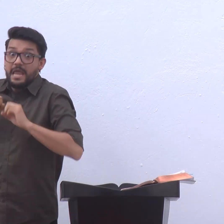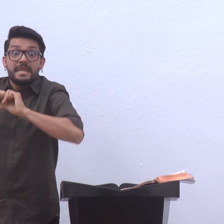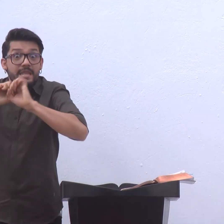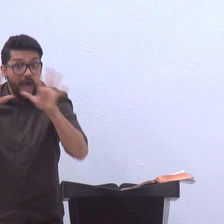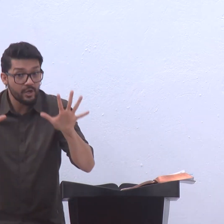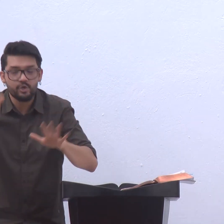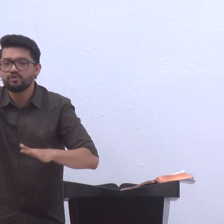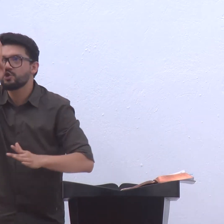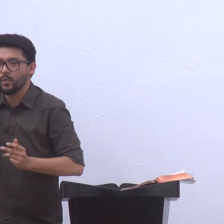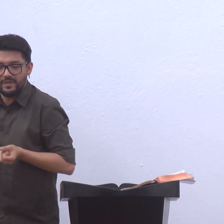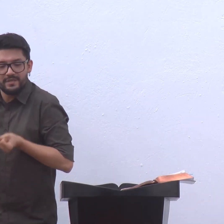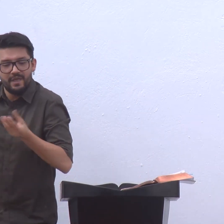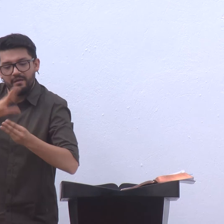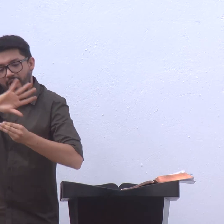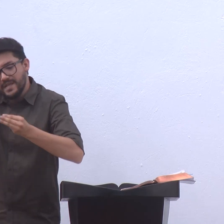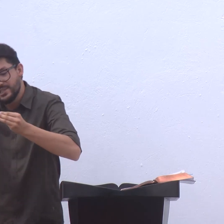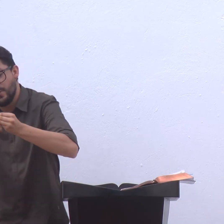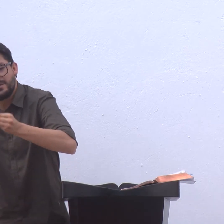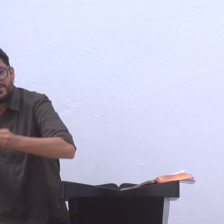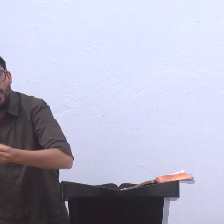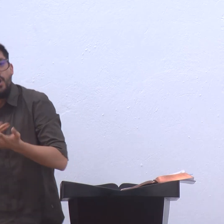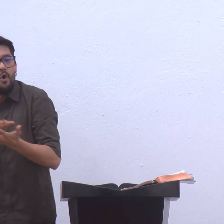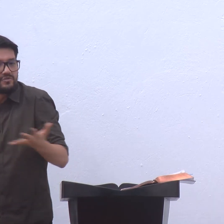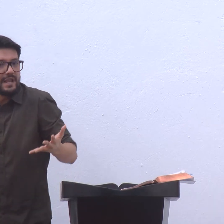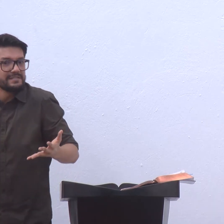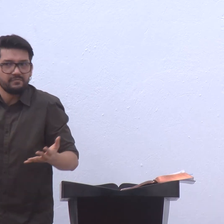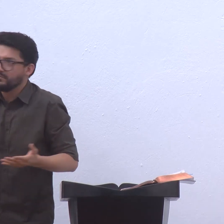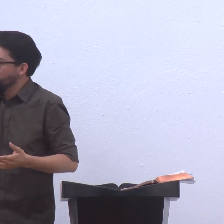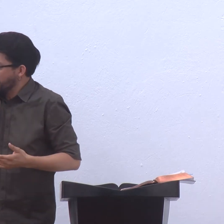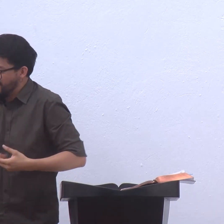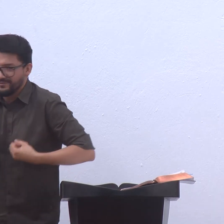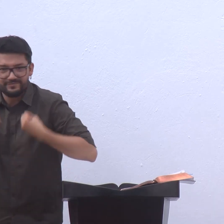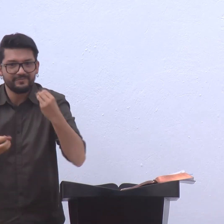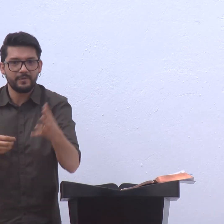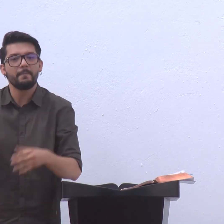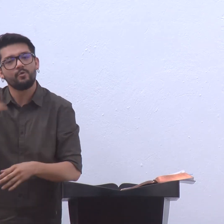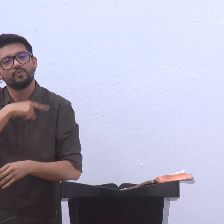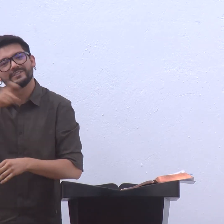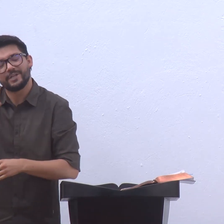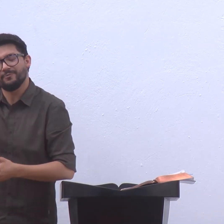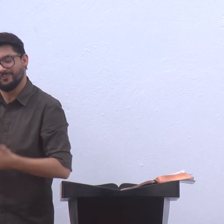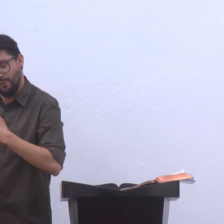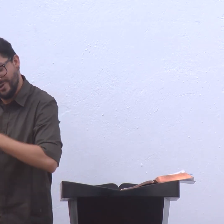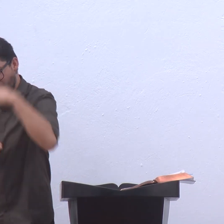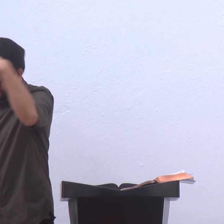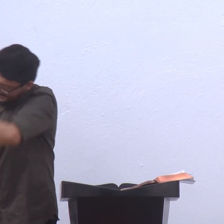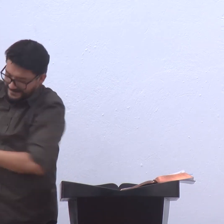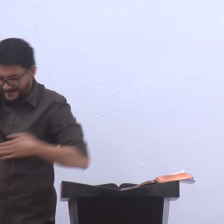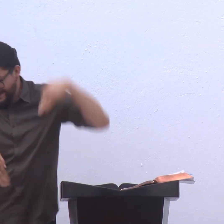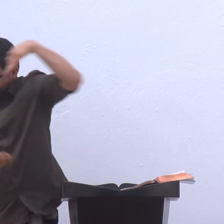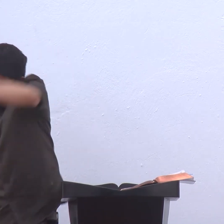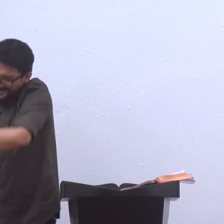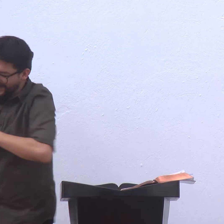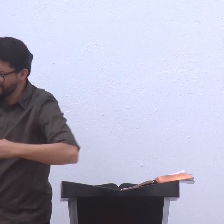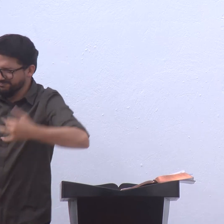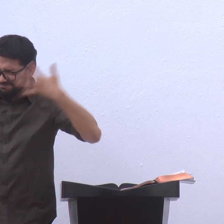no entendió que espiritualmente Él es la llenura de todo en todo, y que si lo buscamos primeramente a Él, las demás cosas vendrán.